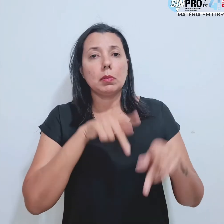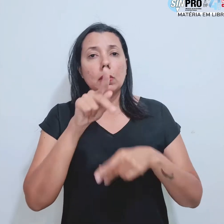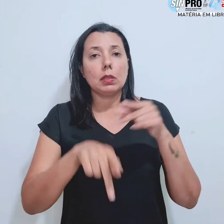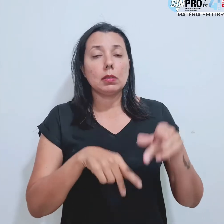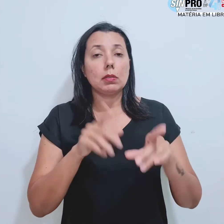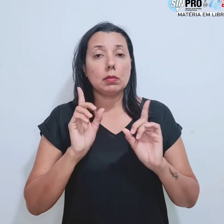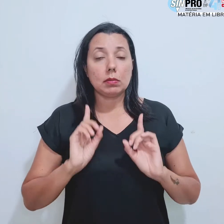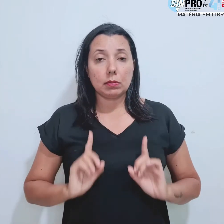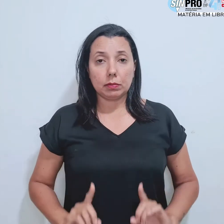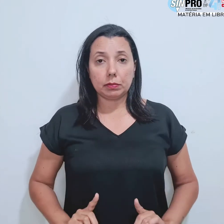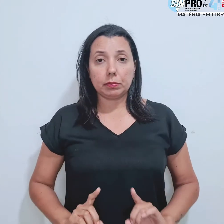com deficiência.